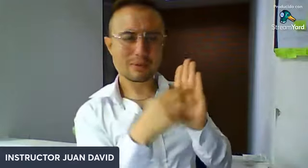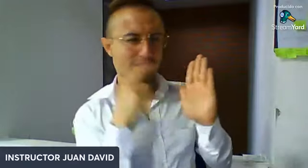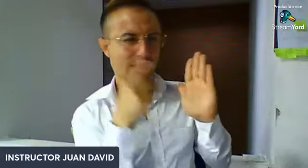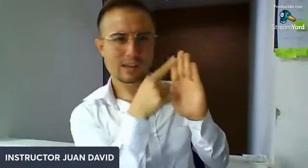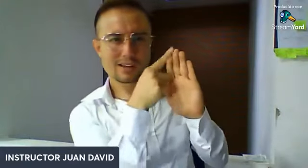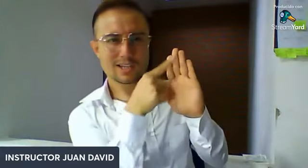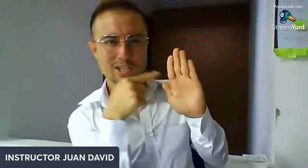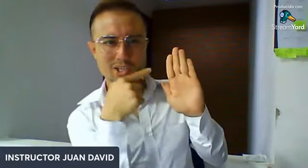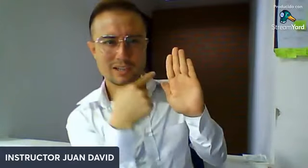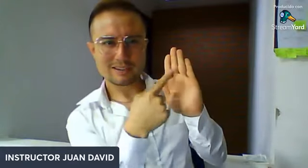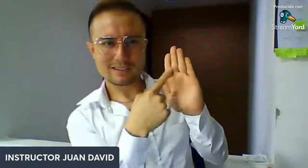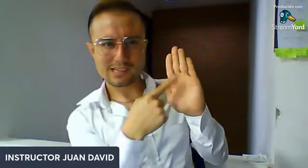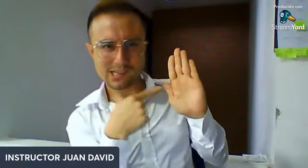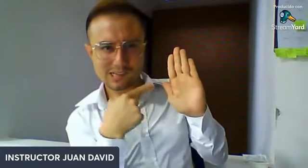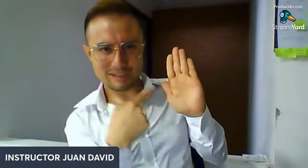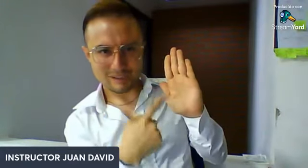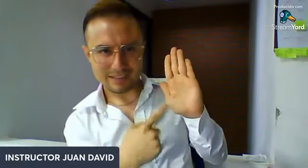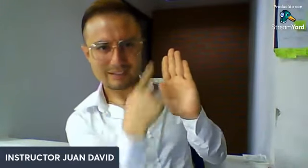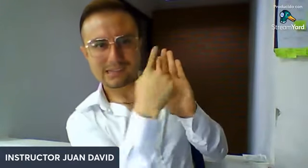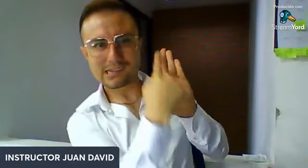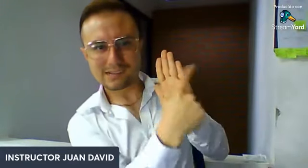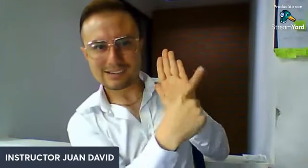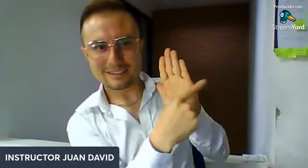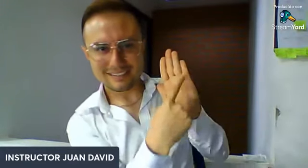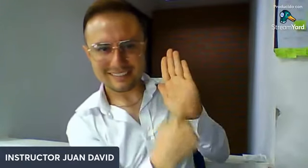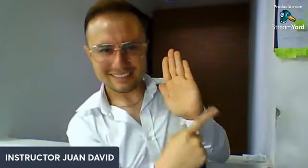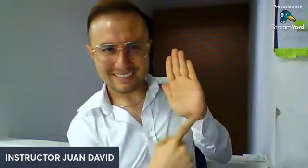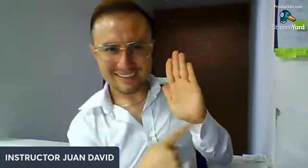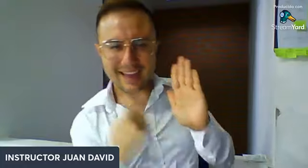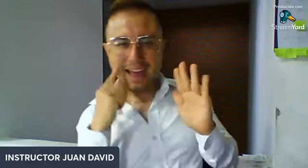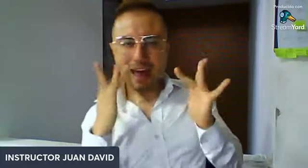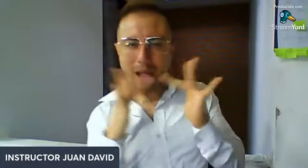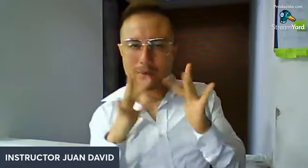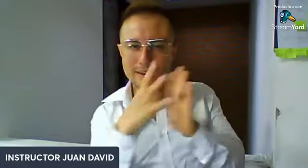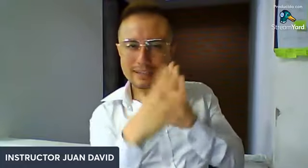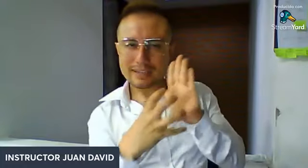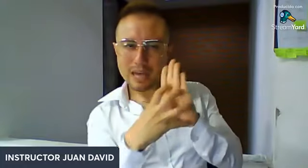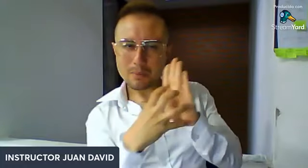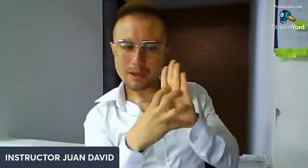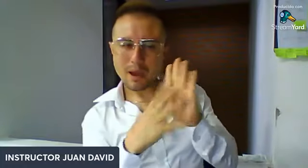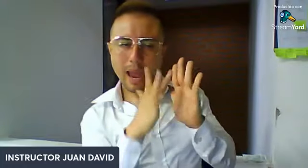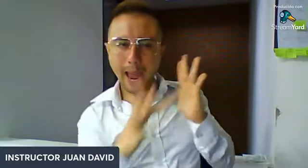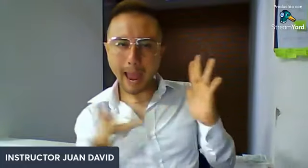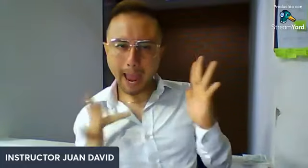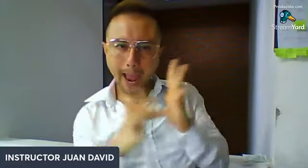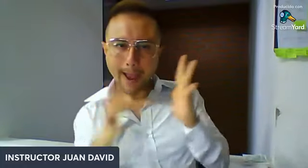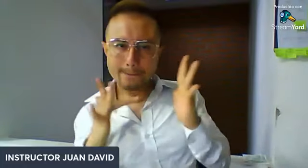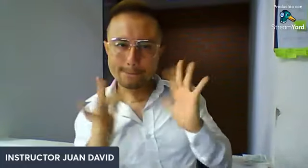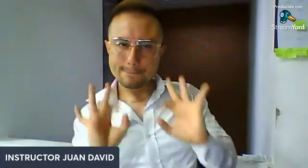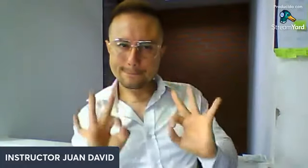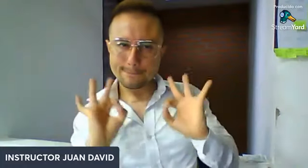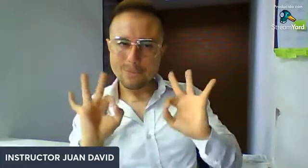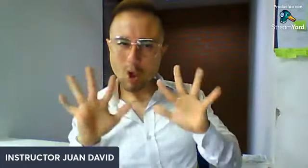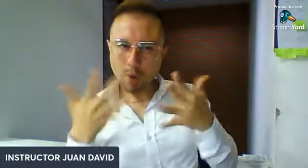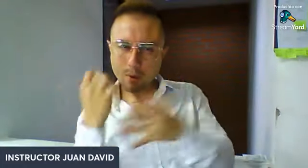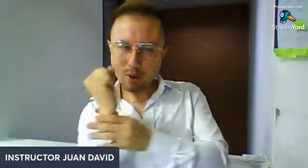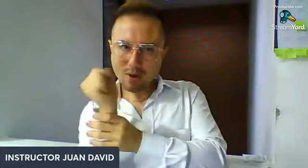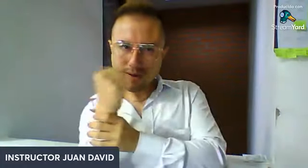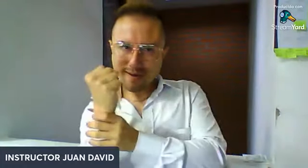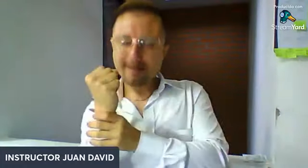tienen como estos que son de pino y tienen estas figuritas, esos triangulitos que van decayendo. Entonces,